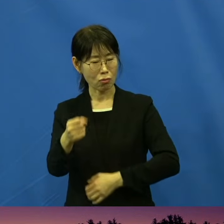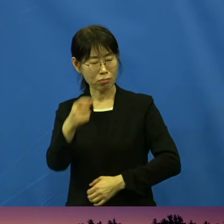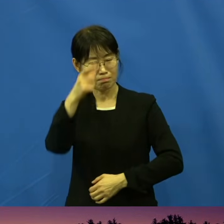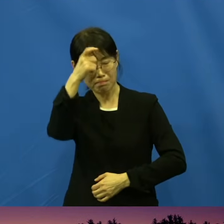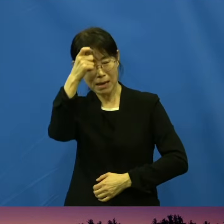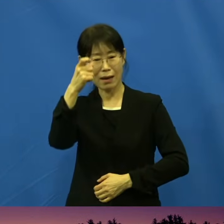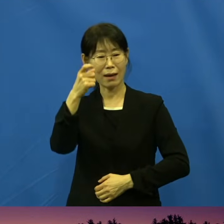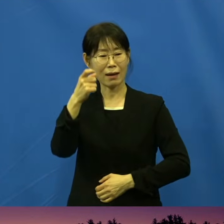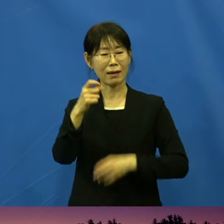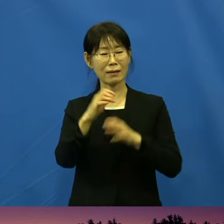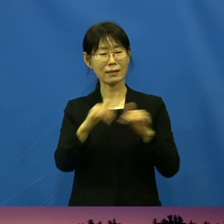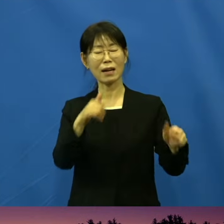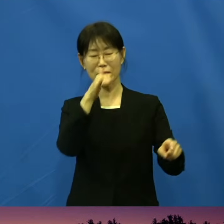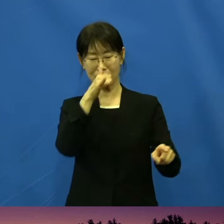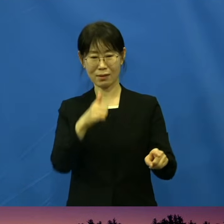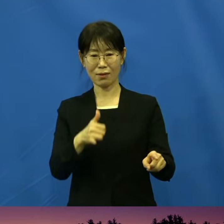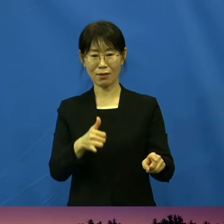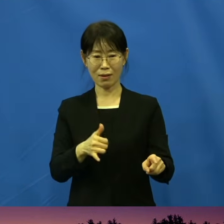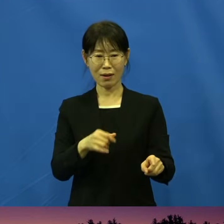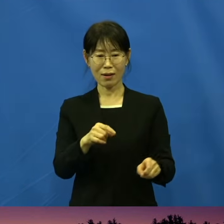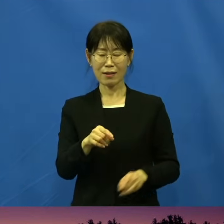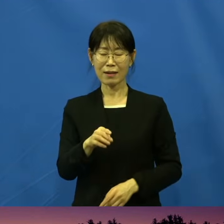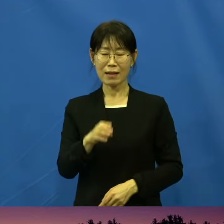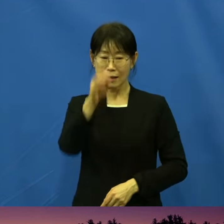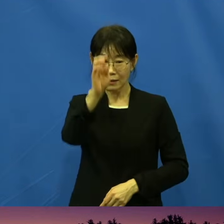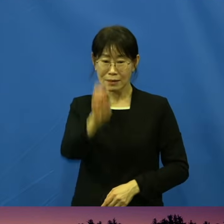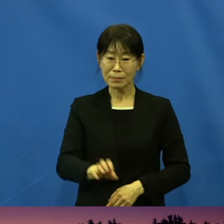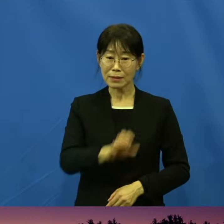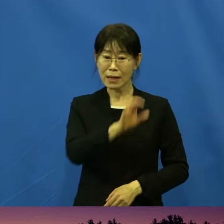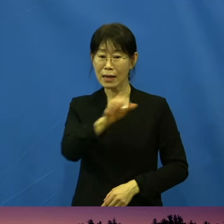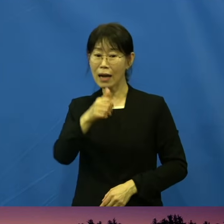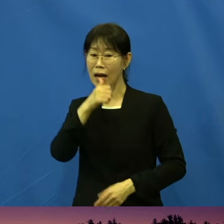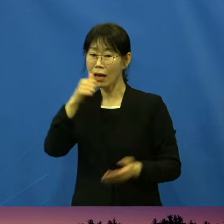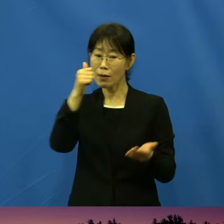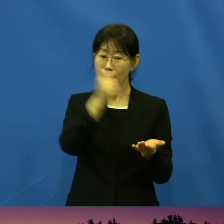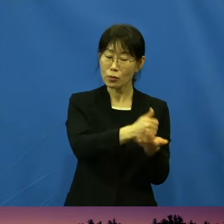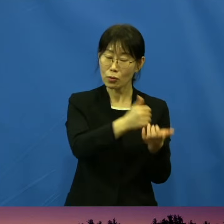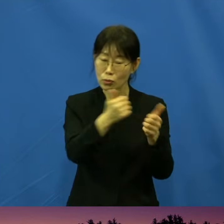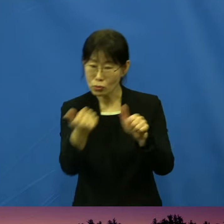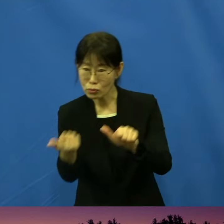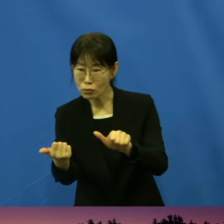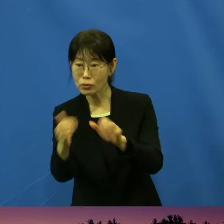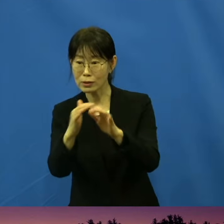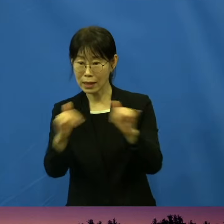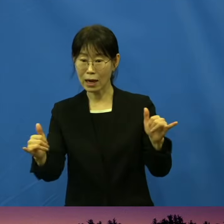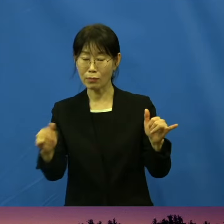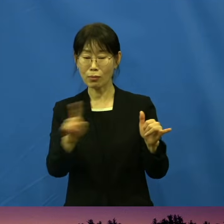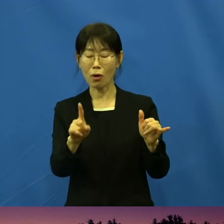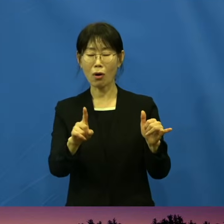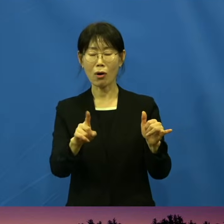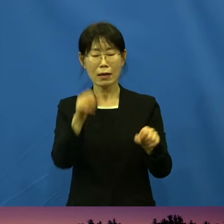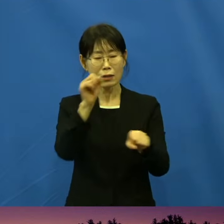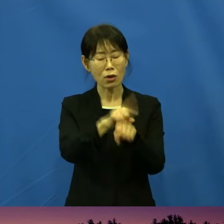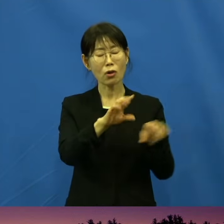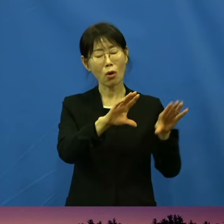여러분, 십자가를 통과하면 그럴 수 없어요. 십자가를 통과한 사람은요 몰랑몰랑해져야 돼요. 부드러워져야